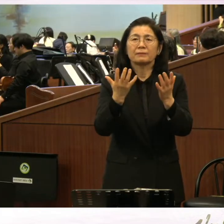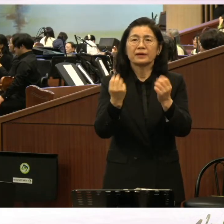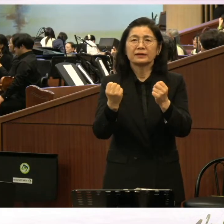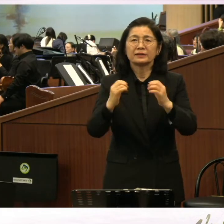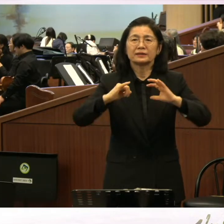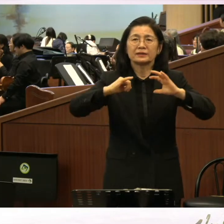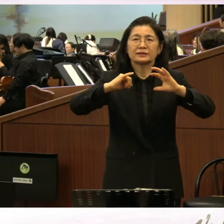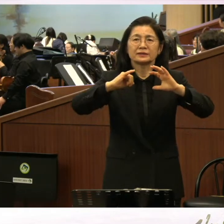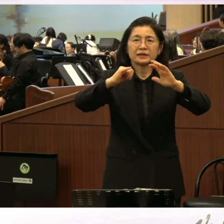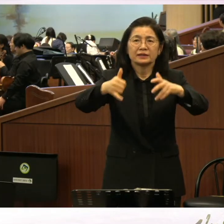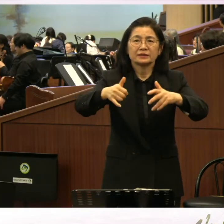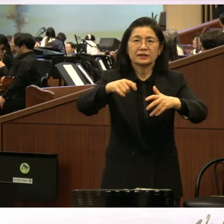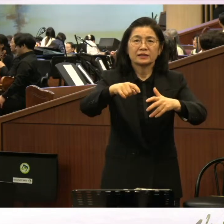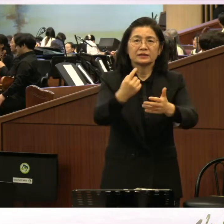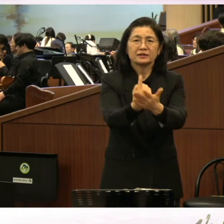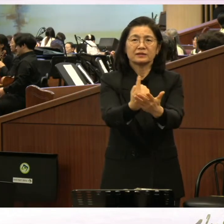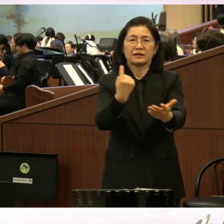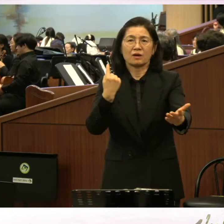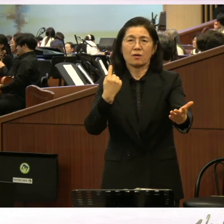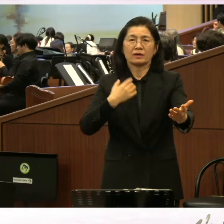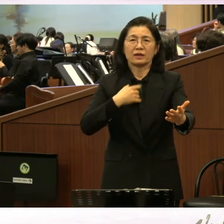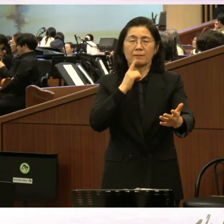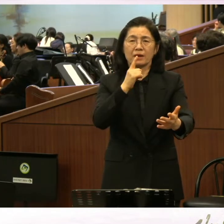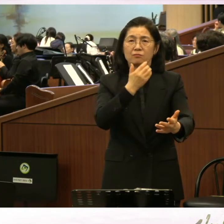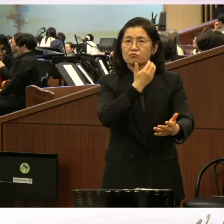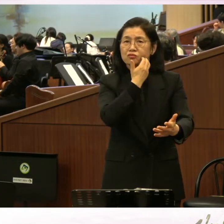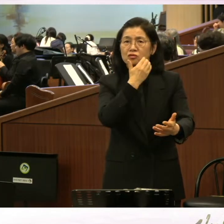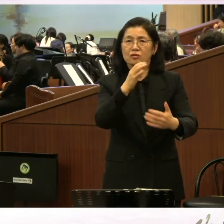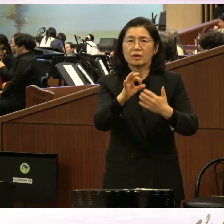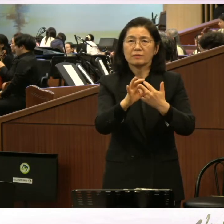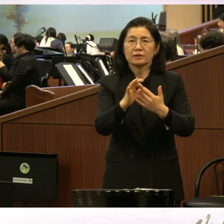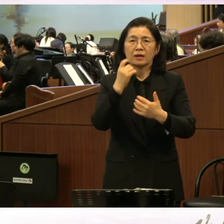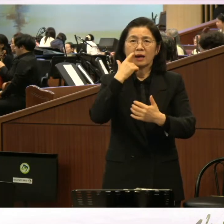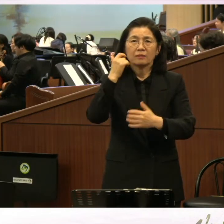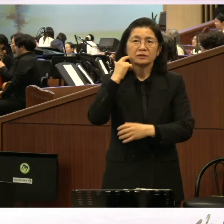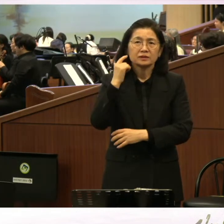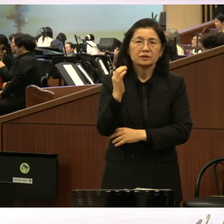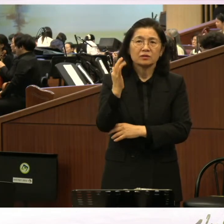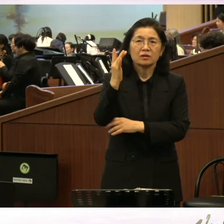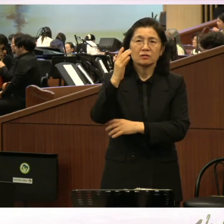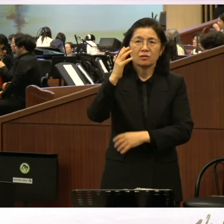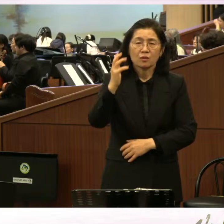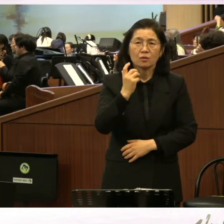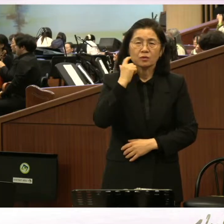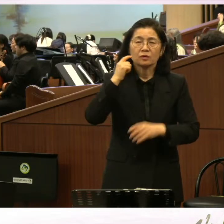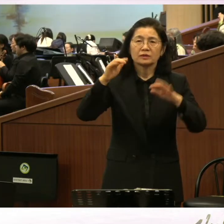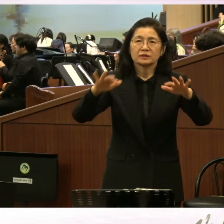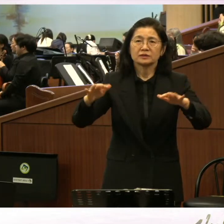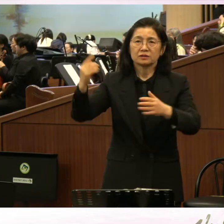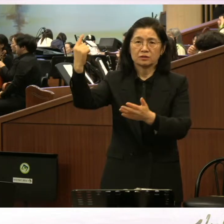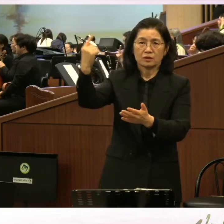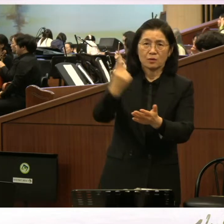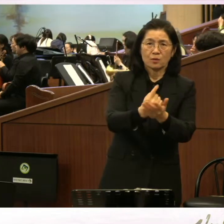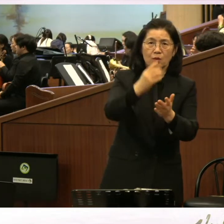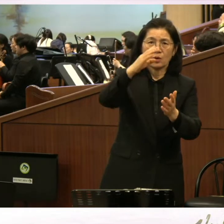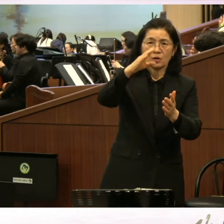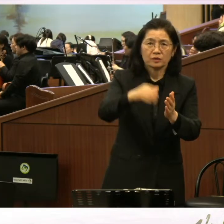죄 많은 세대에서 너가 내 말을 부끄러워하면 이 자도 아버지의 영광으로 거룩한 천사들과 함께 올